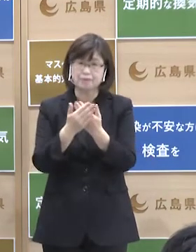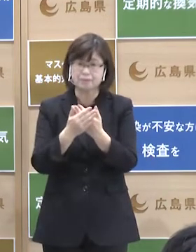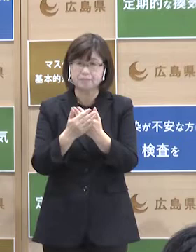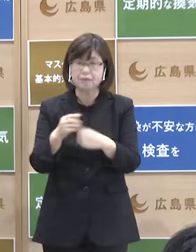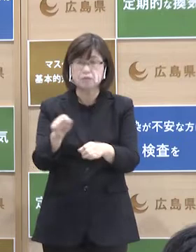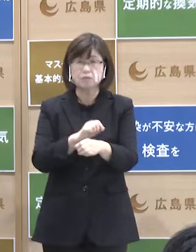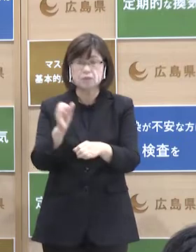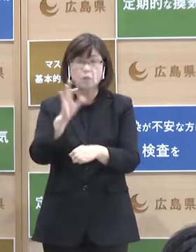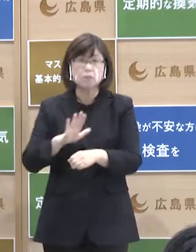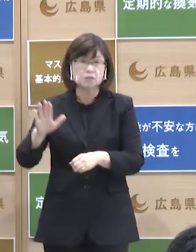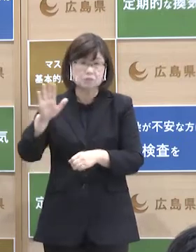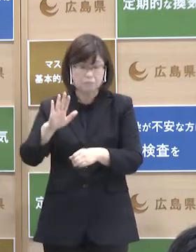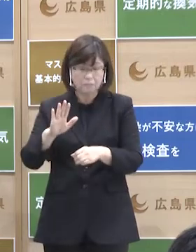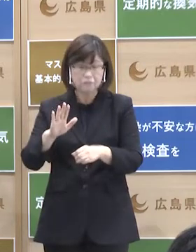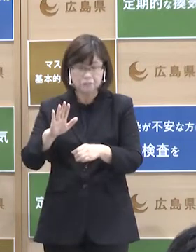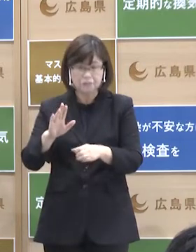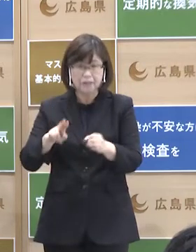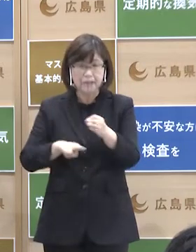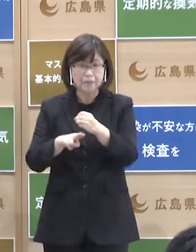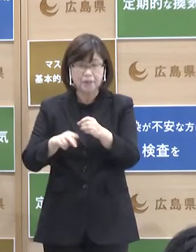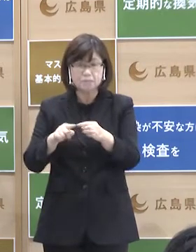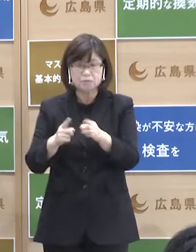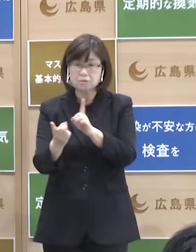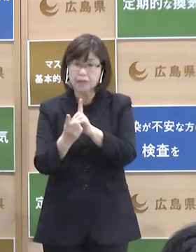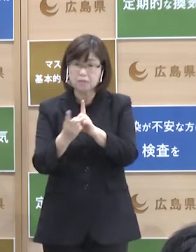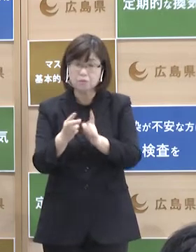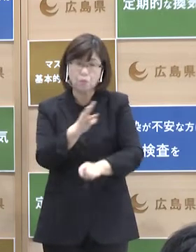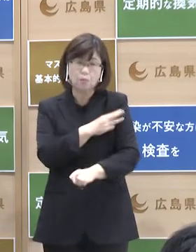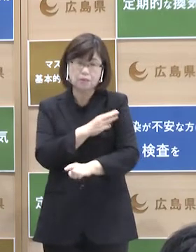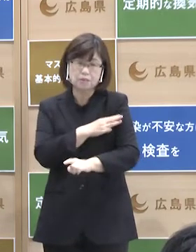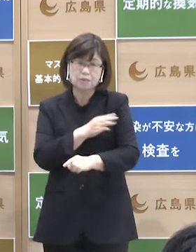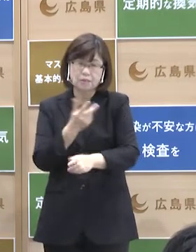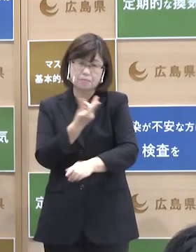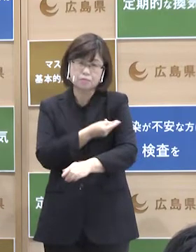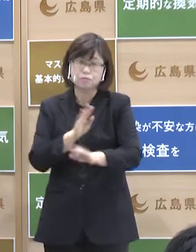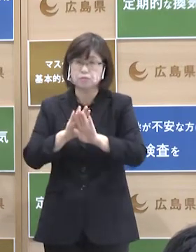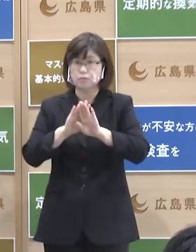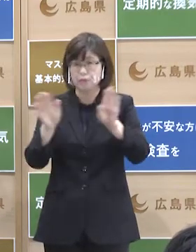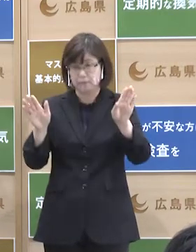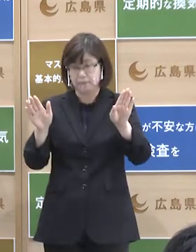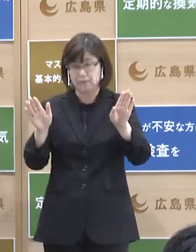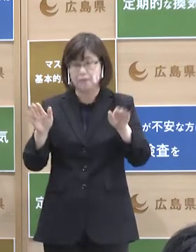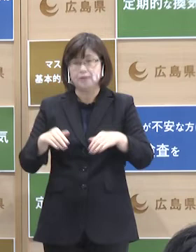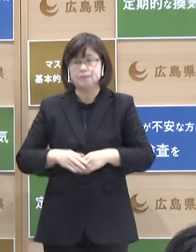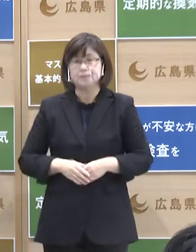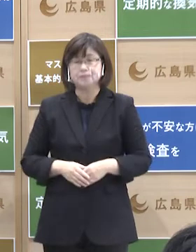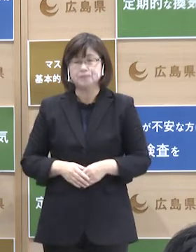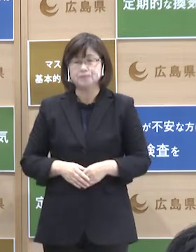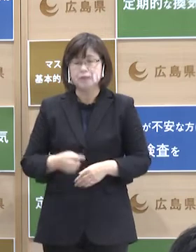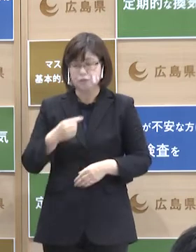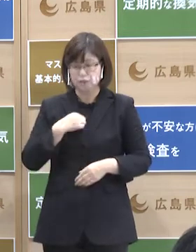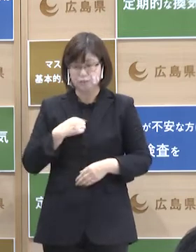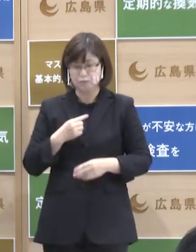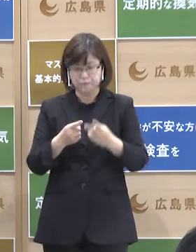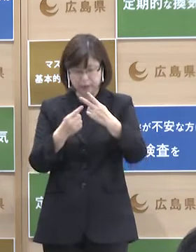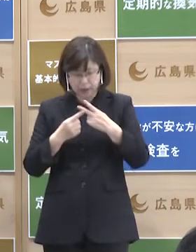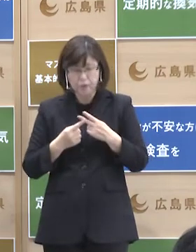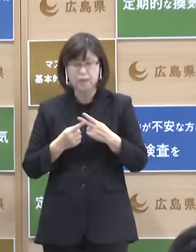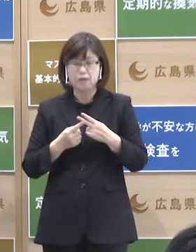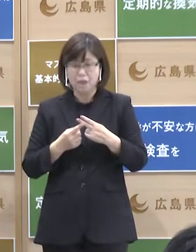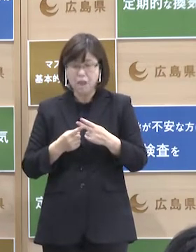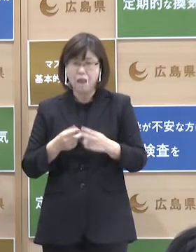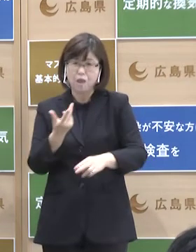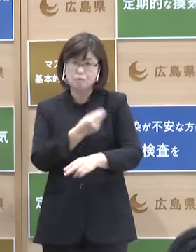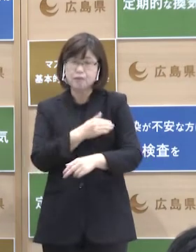ミクロン株対応ワクチンの接種も始まっております。接種のタイミングが来た方はワクチン